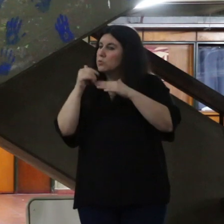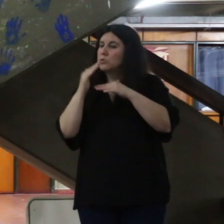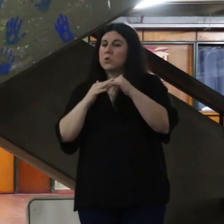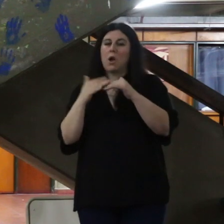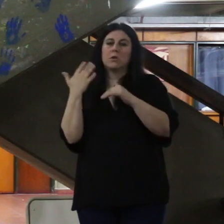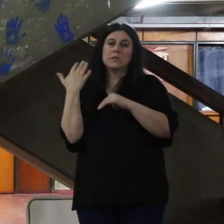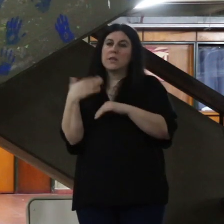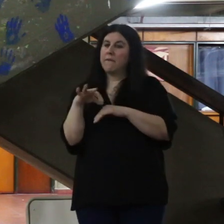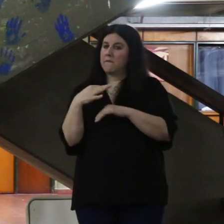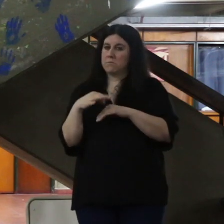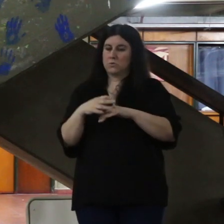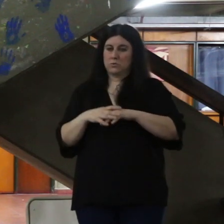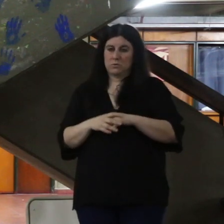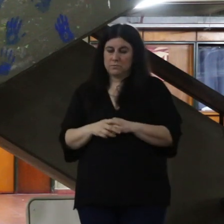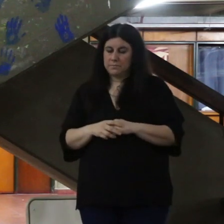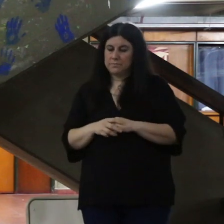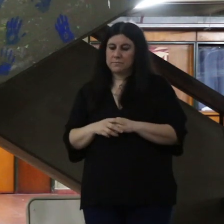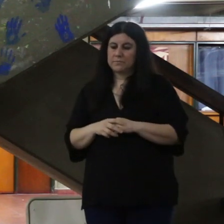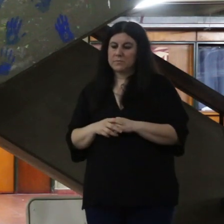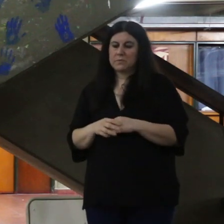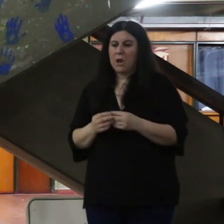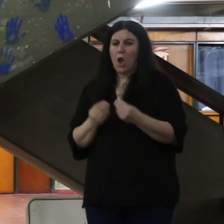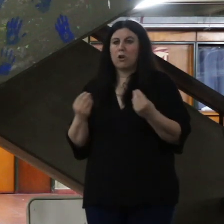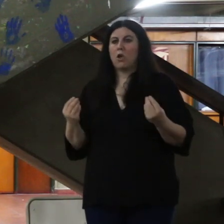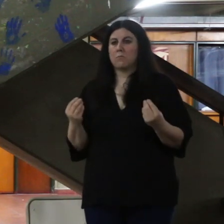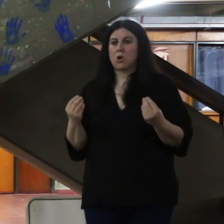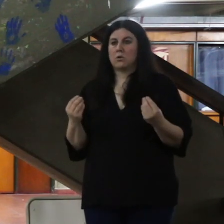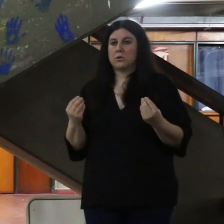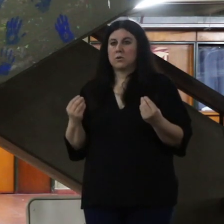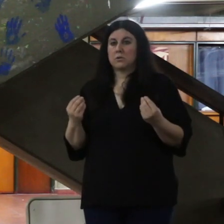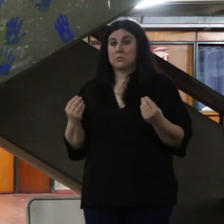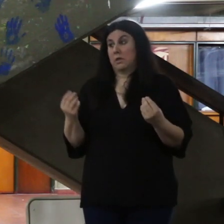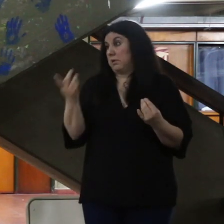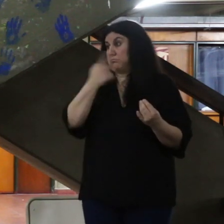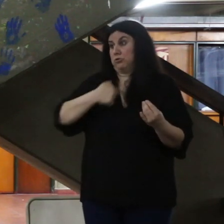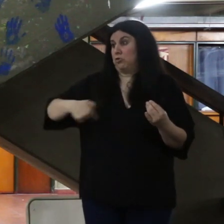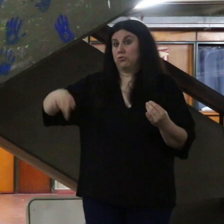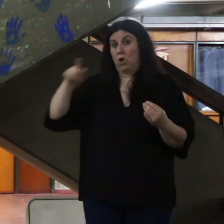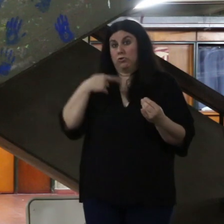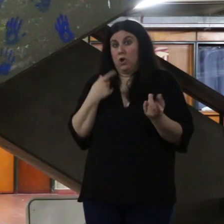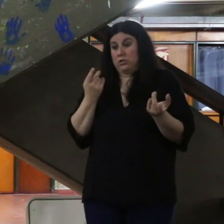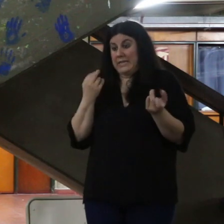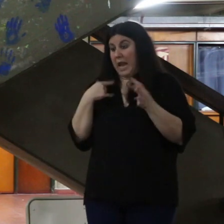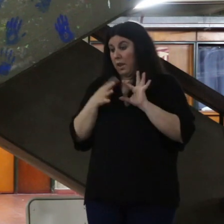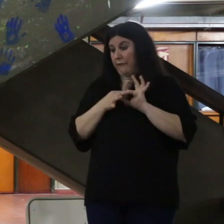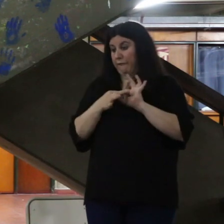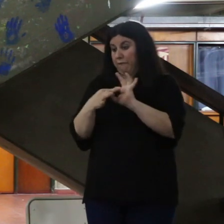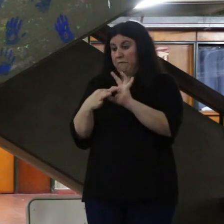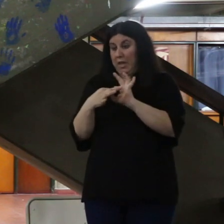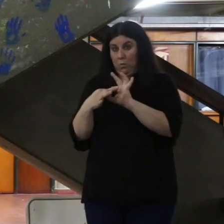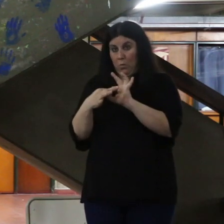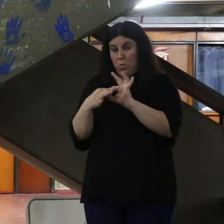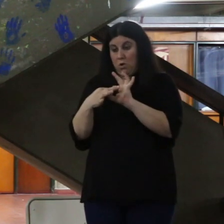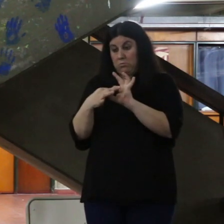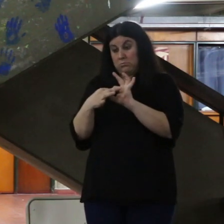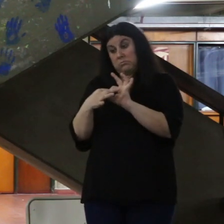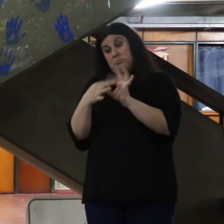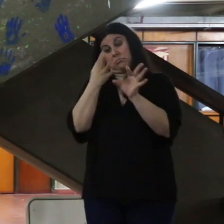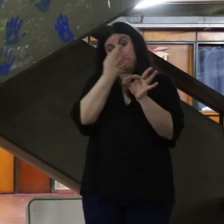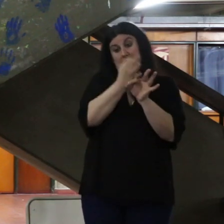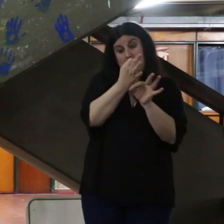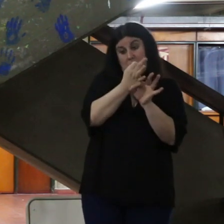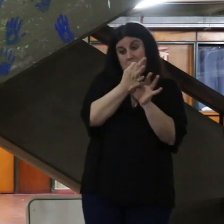desde un lugar, ¿sí?, de repolitización de los vínculos y de la escuela.